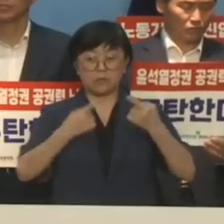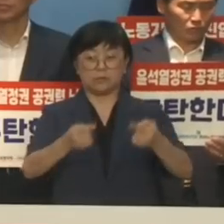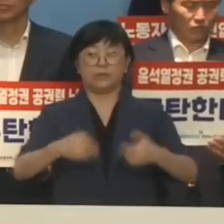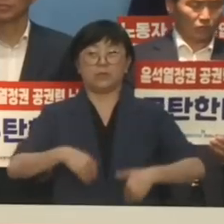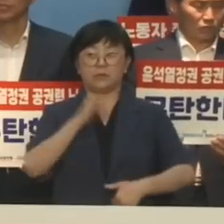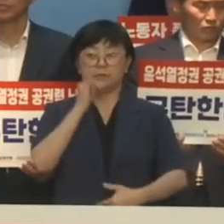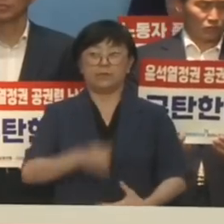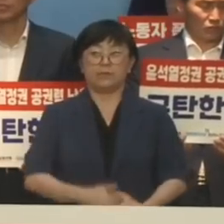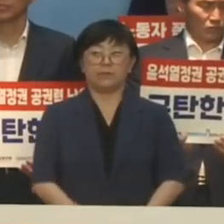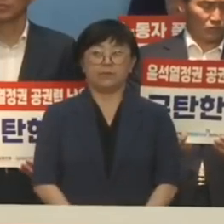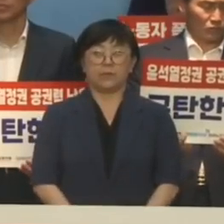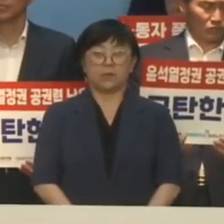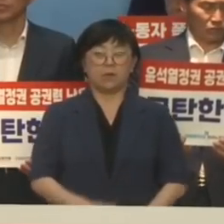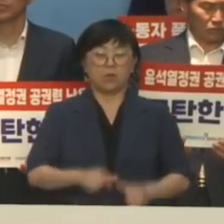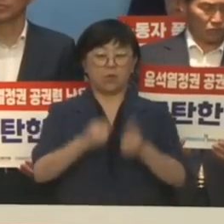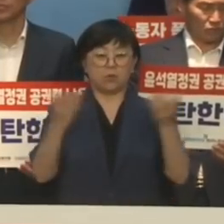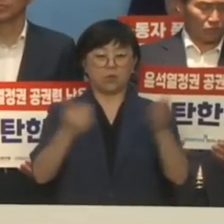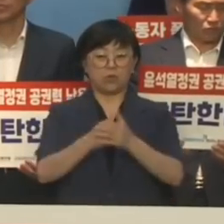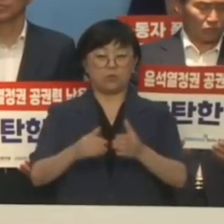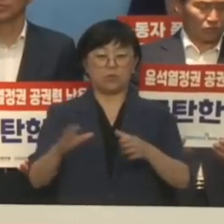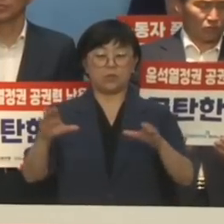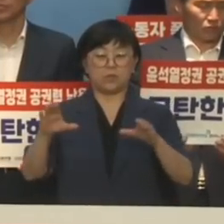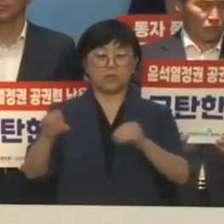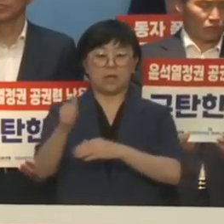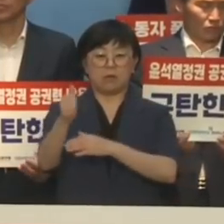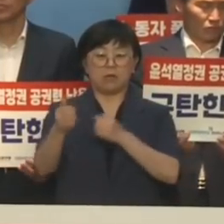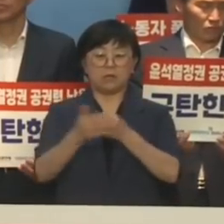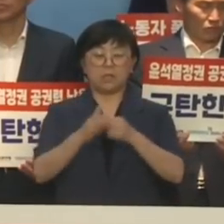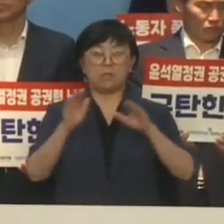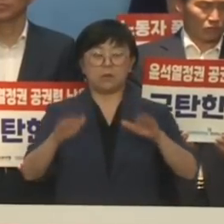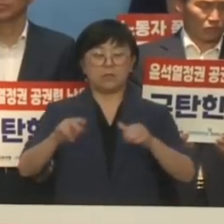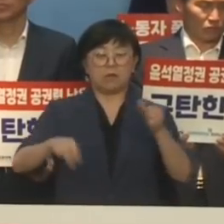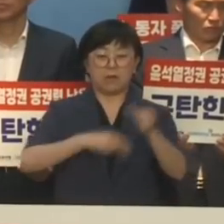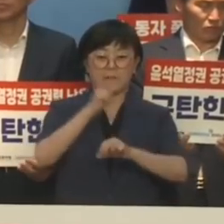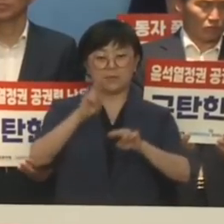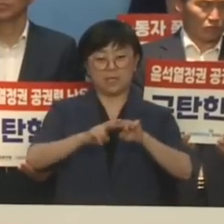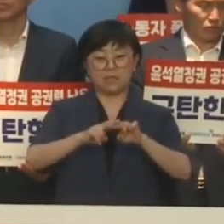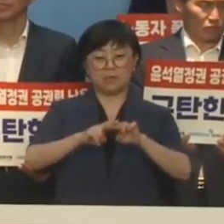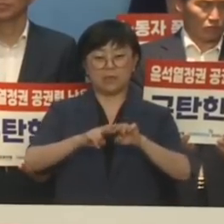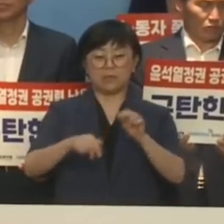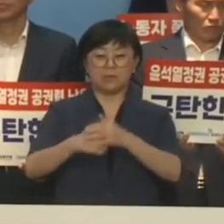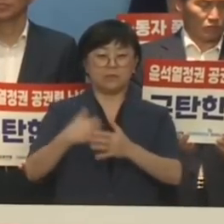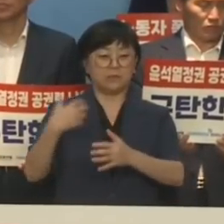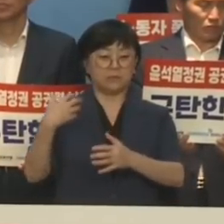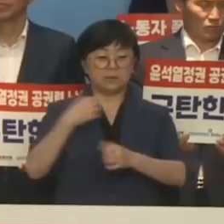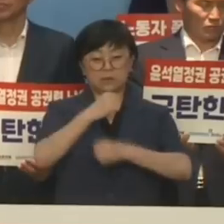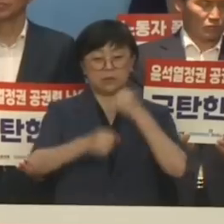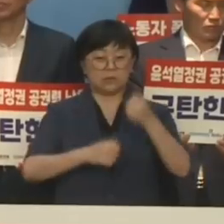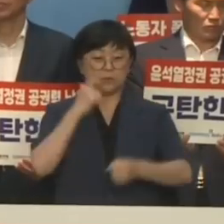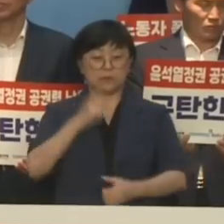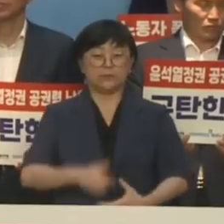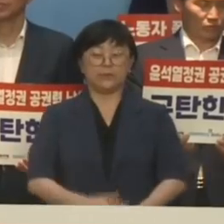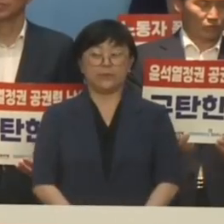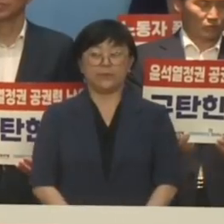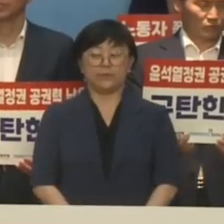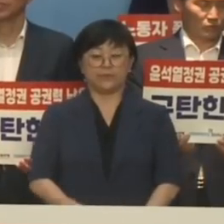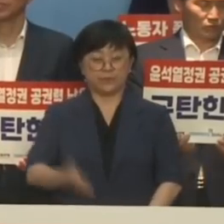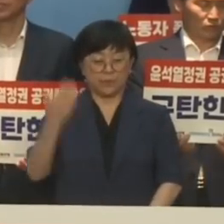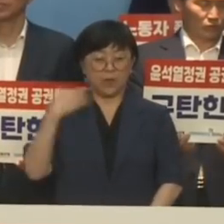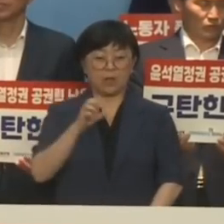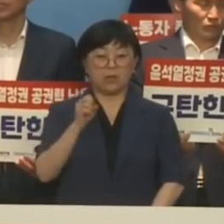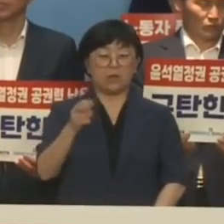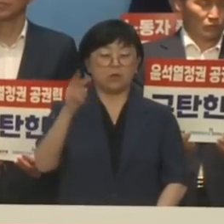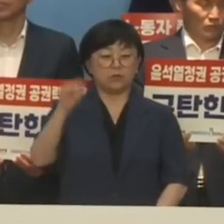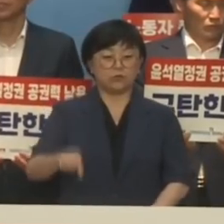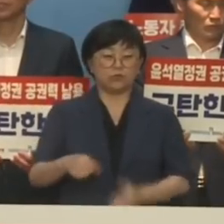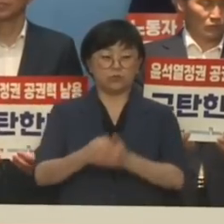합니다. 고용노동부 이정식 장관도 이번 사태에 대한 책임에서 자유롭지 못합니다. 전